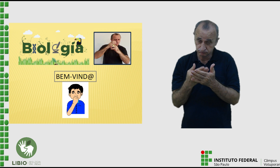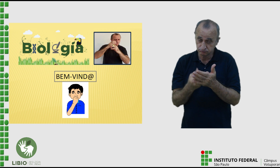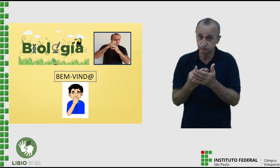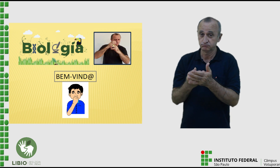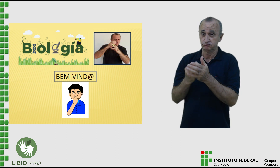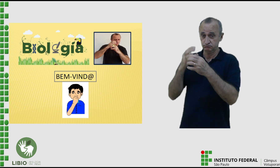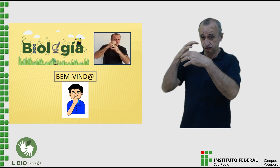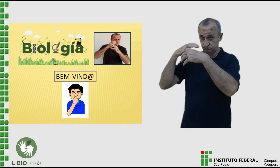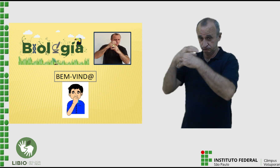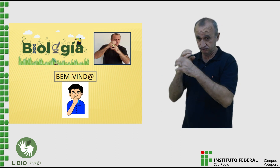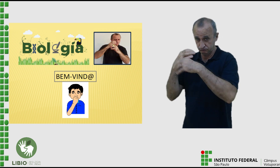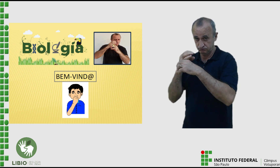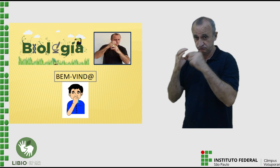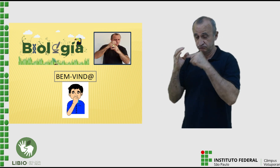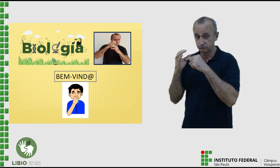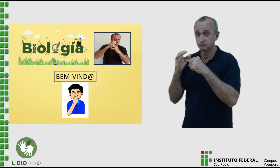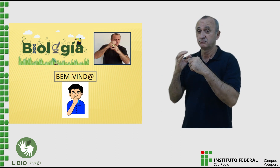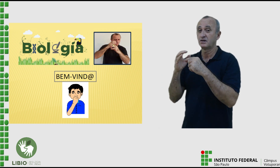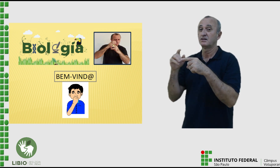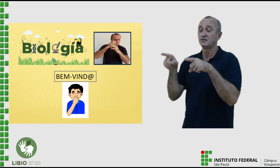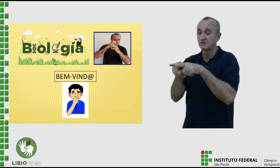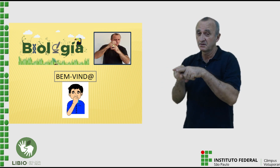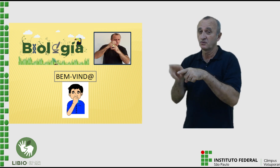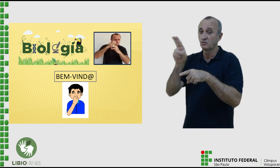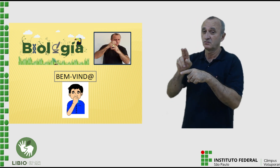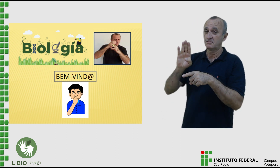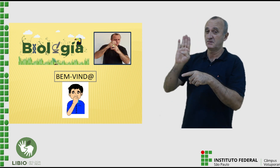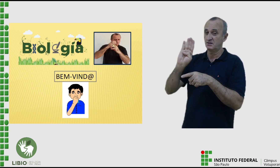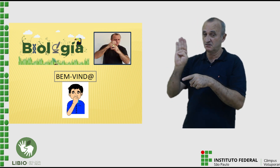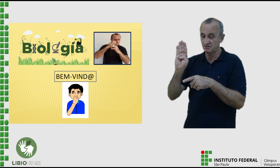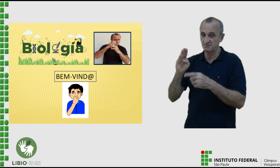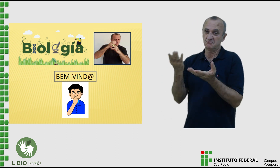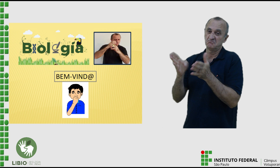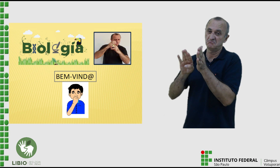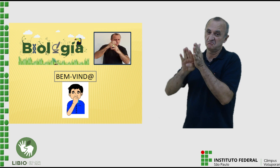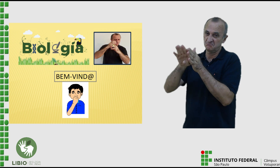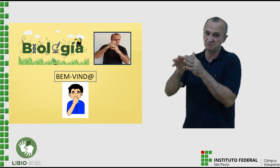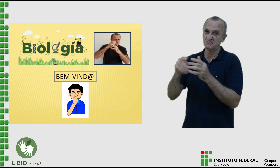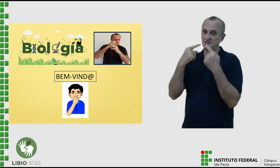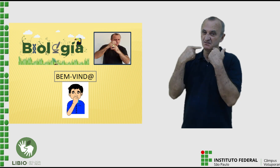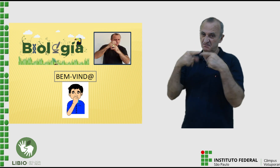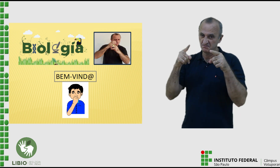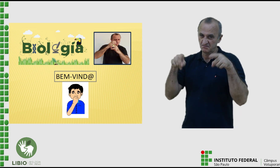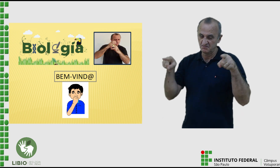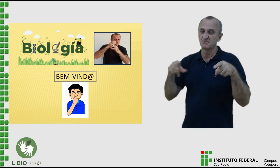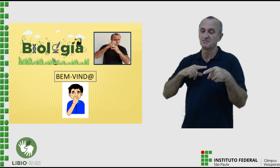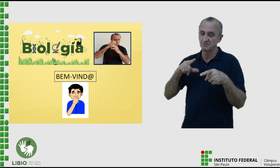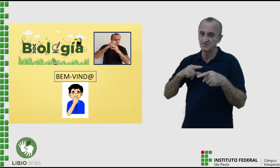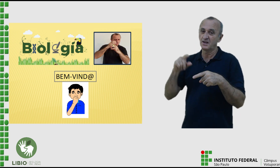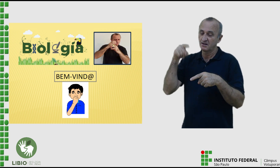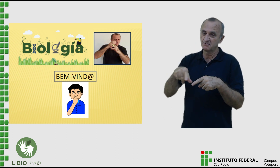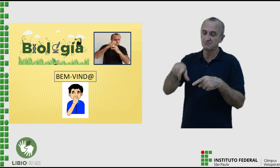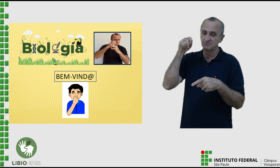o Libiu? Então, é o estudo de biologia. Então, olha, biologia. Há uma variação linguística, tem